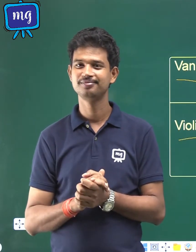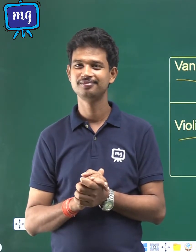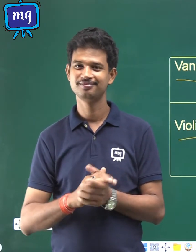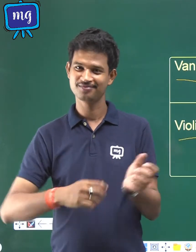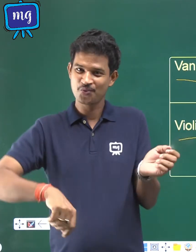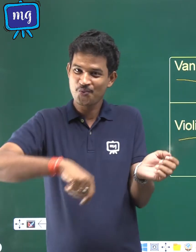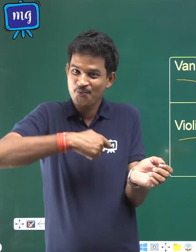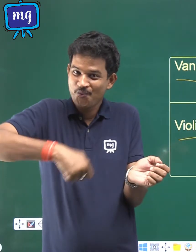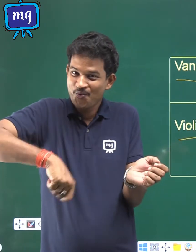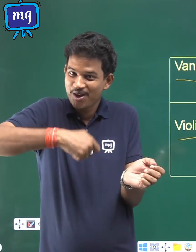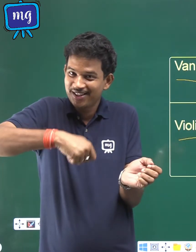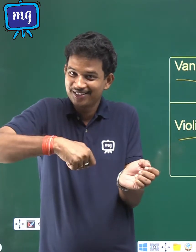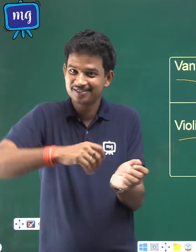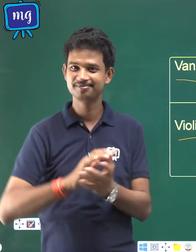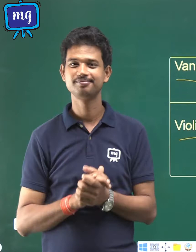violin.